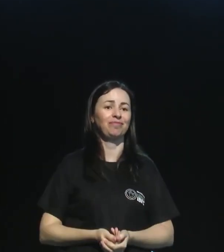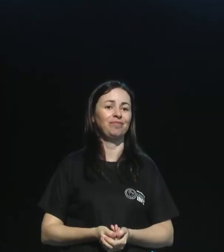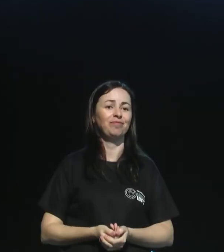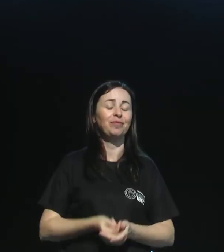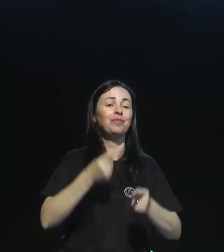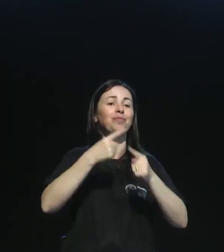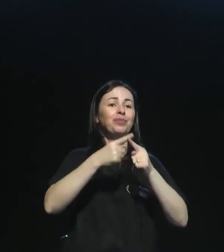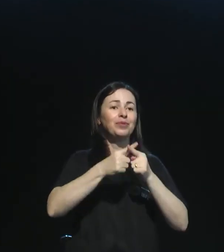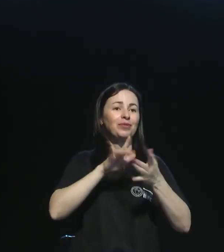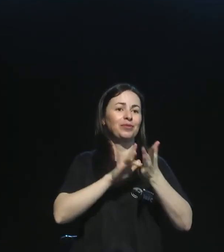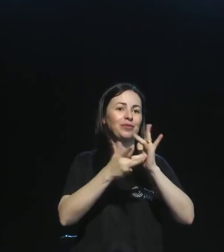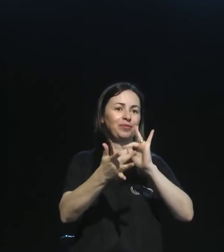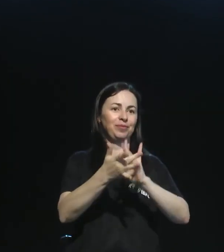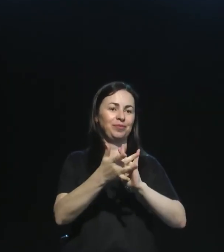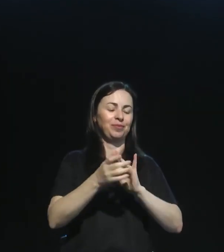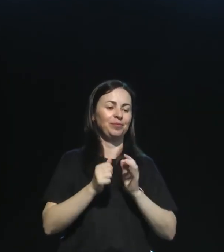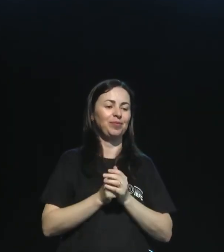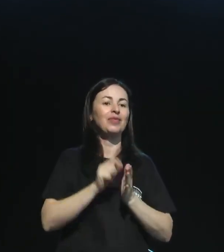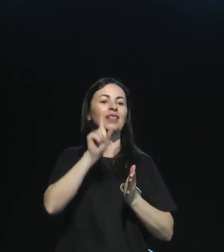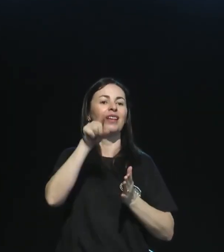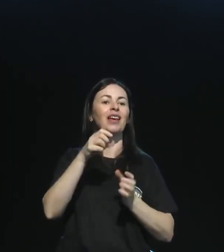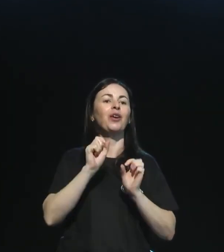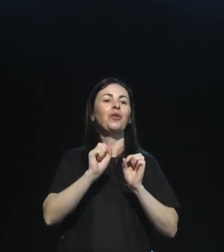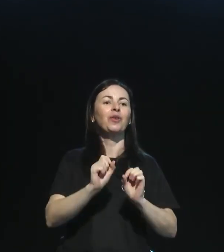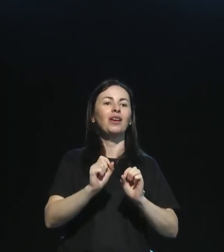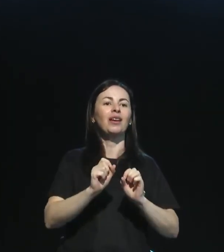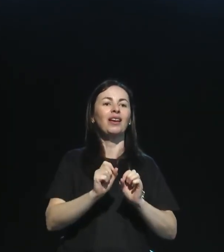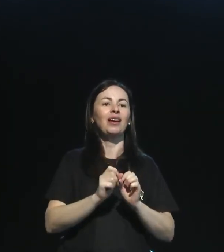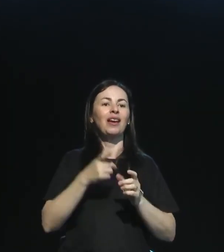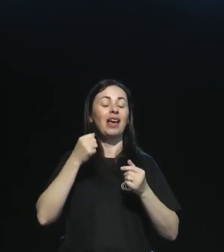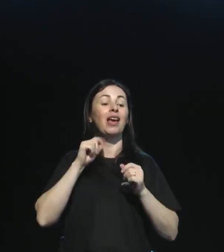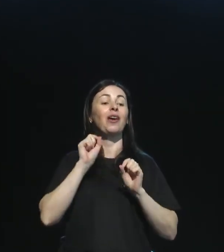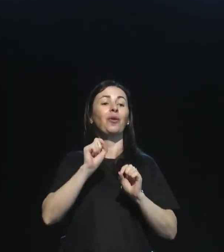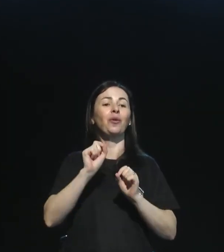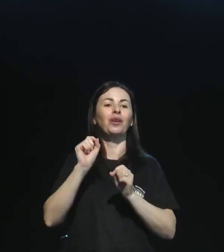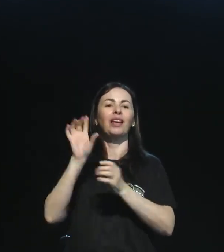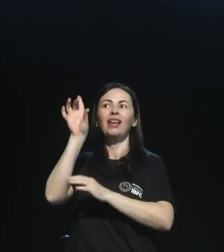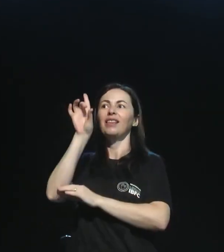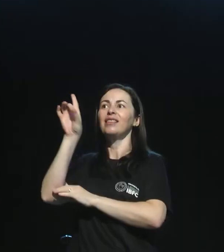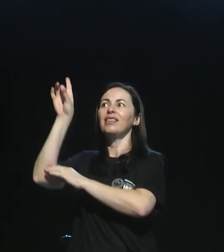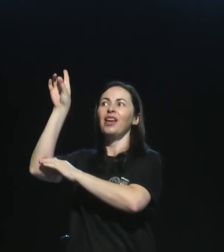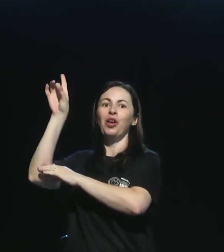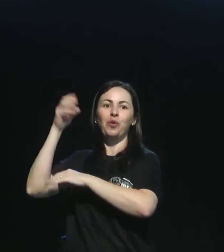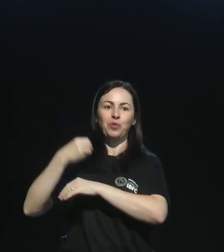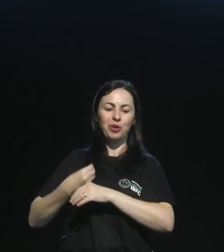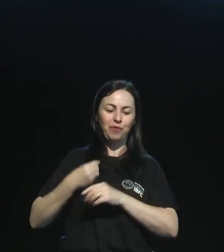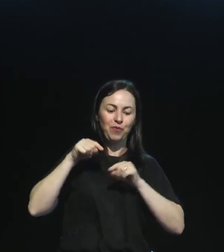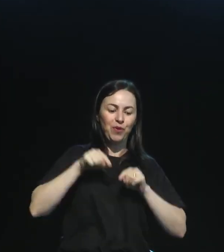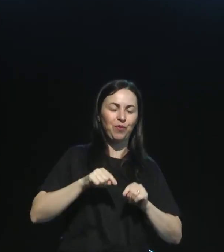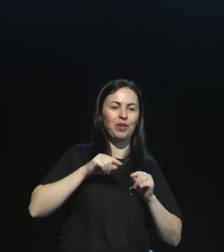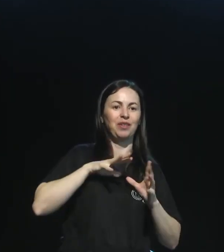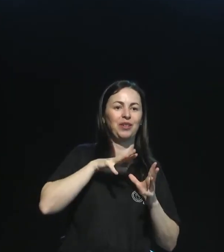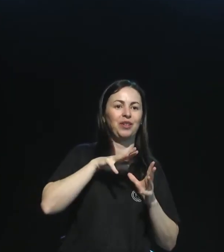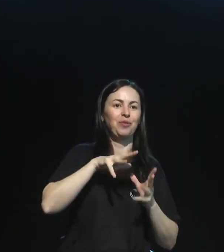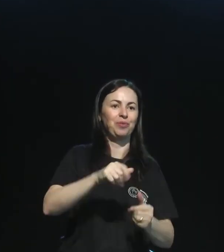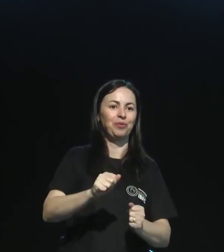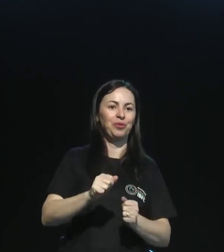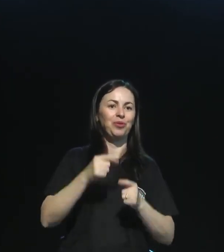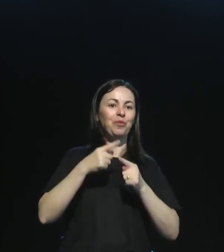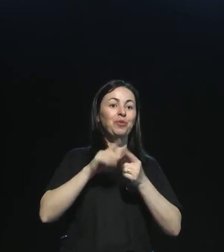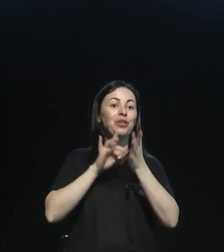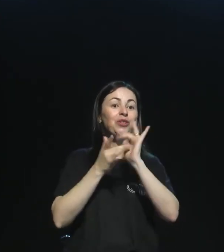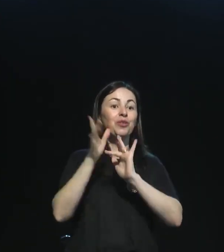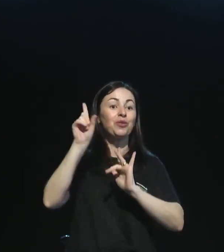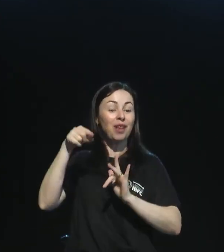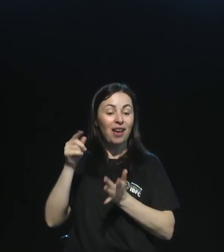Jesus é o verbo vivo de Deus que encarnou. Jesus é a verdade de Deus